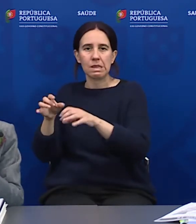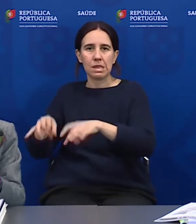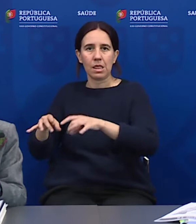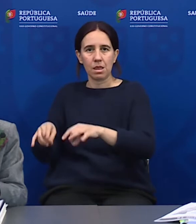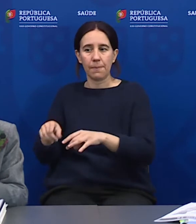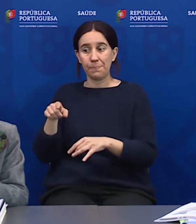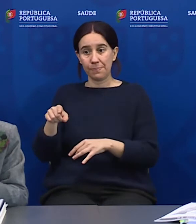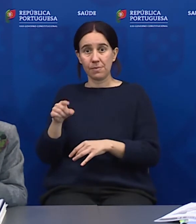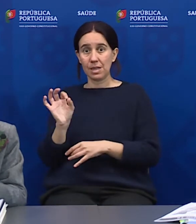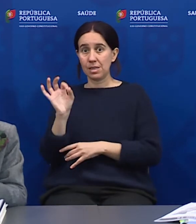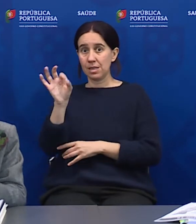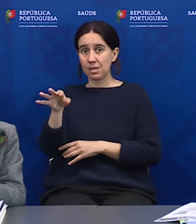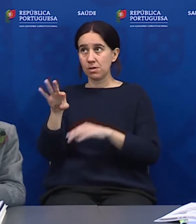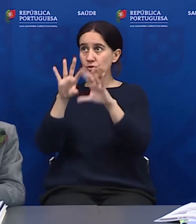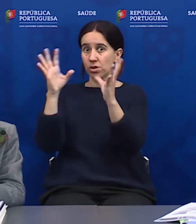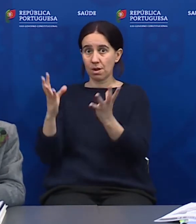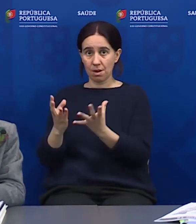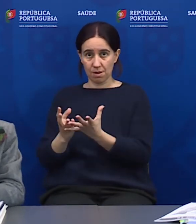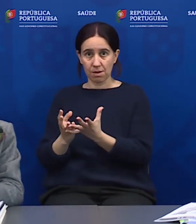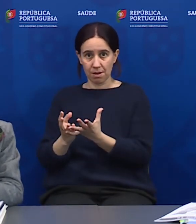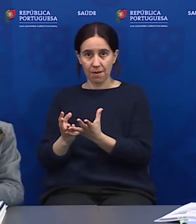essa é a indicação genérica.